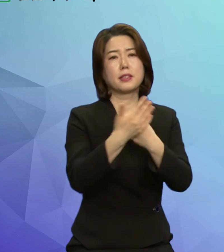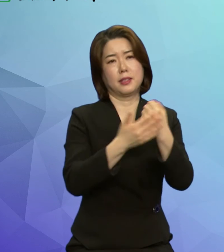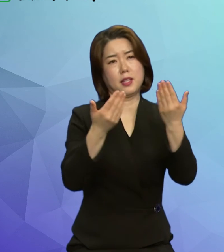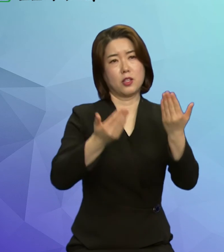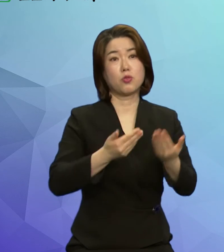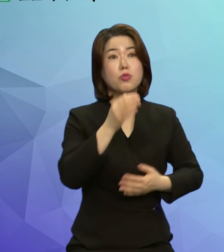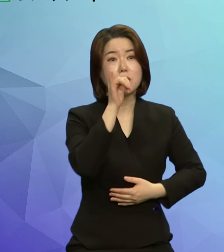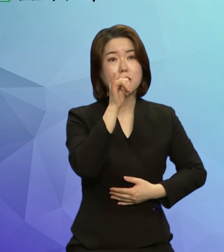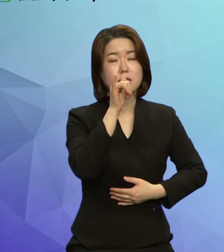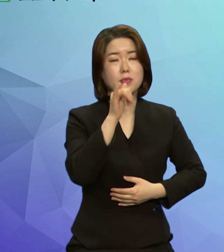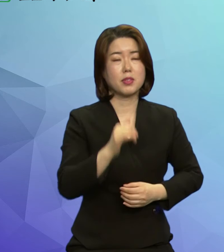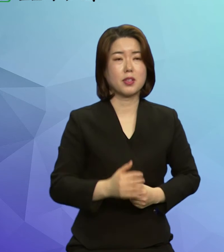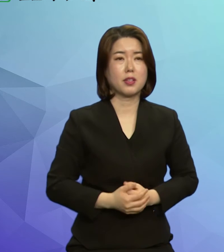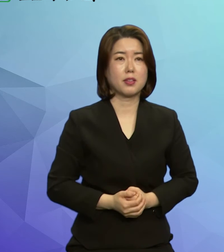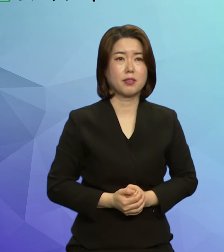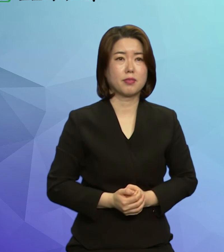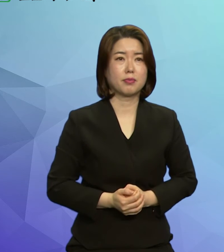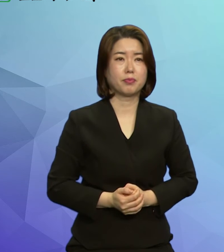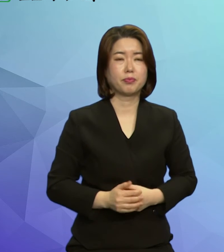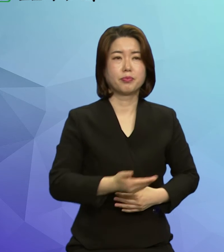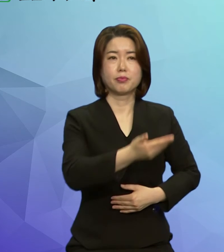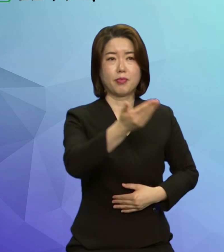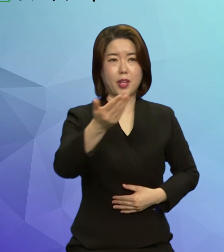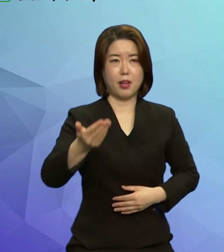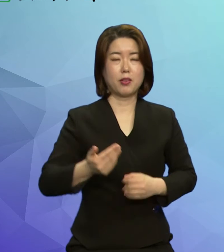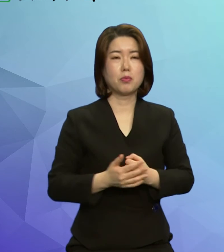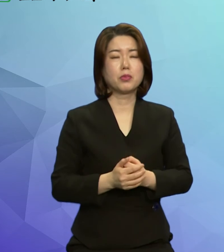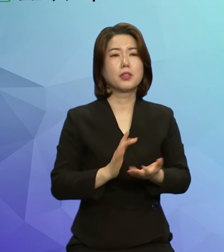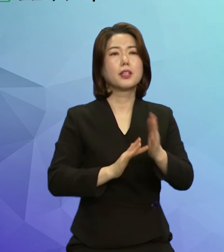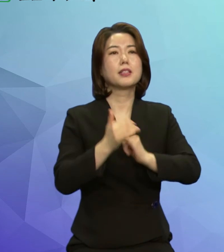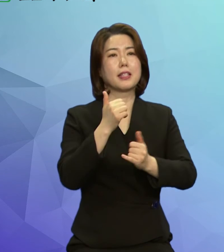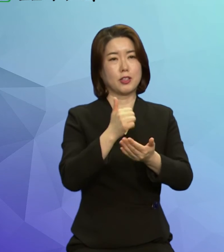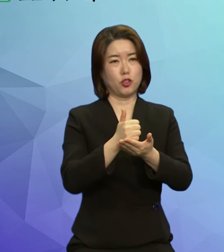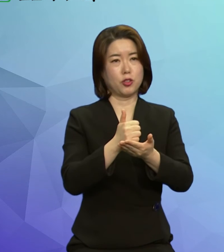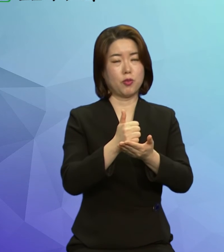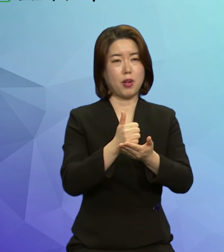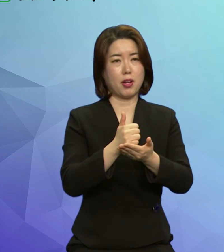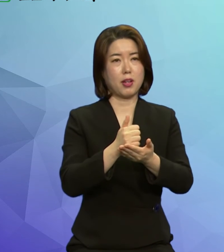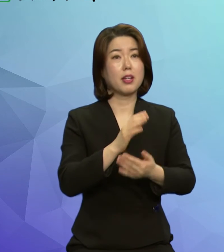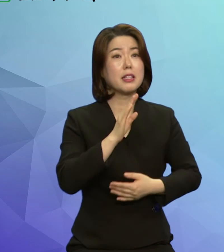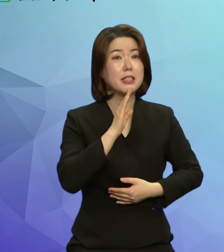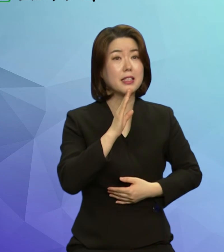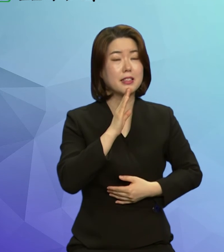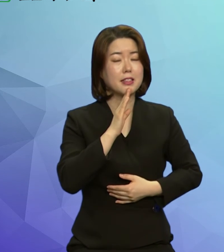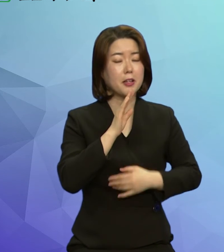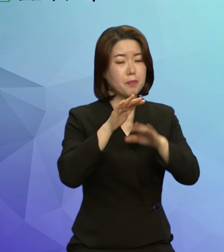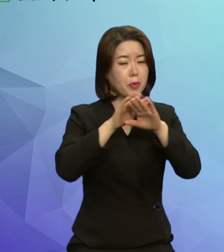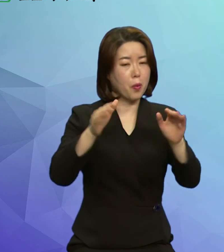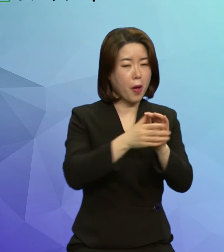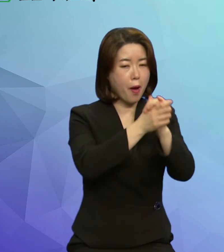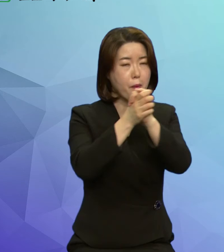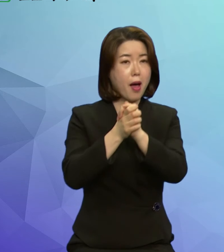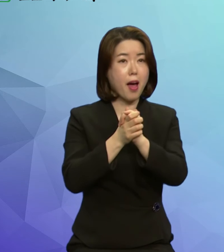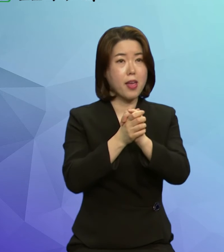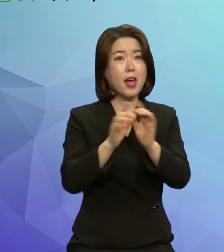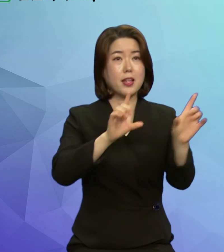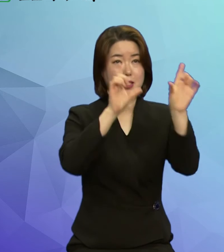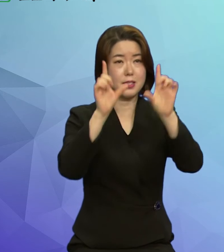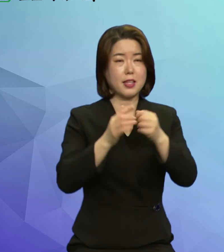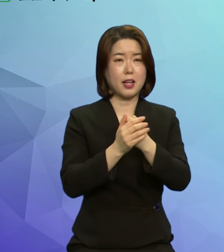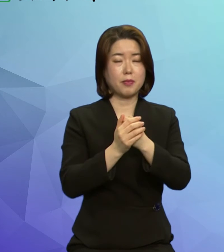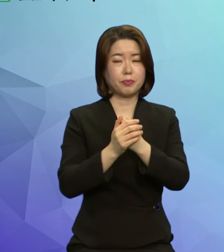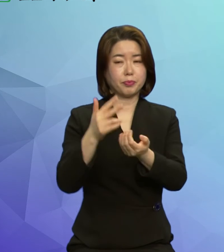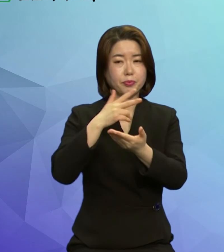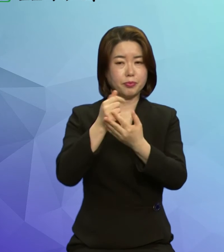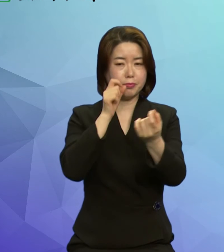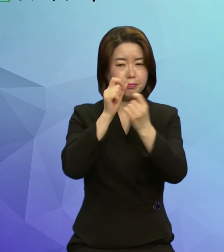은혜가 주어졌어요. 여러분, 예수님과 정말 화해하는 삶, 주님과